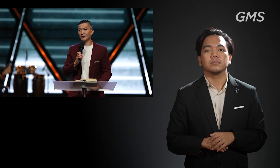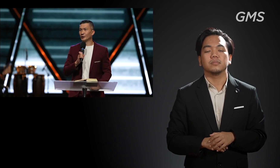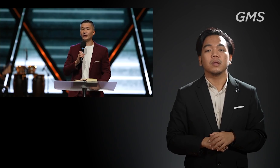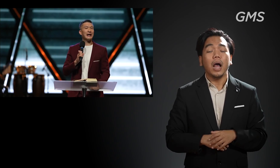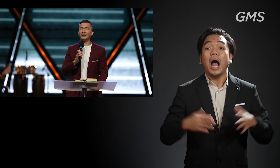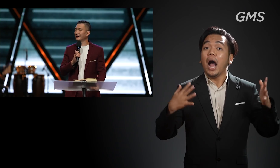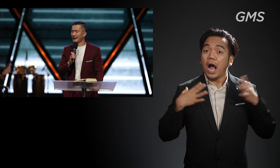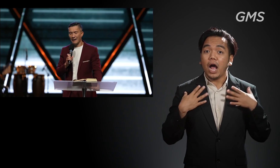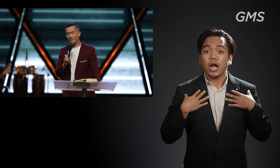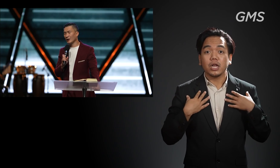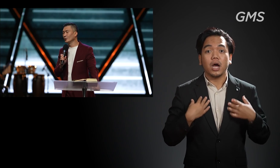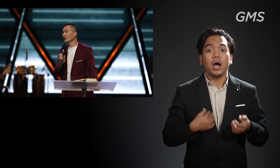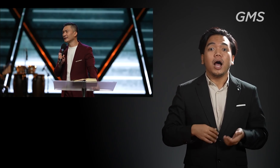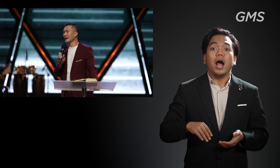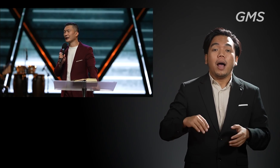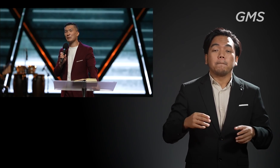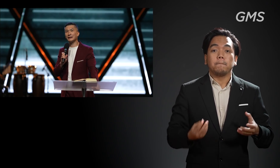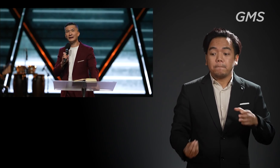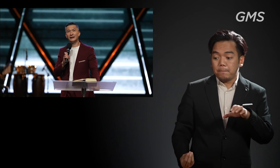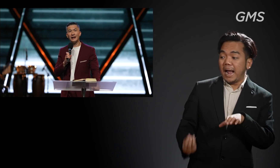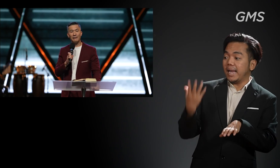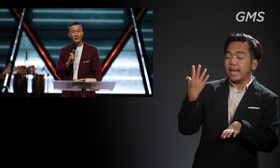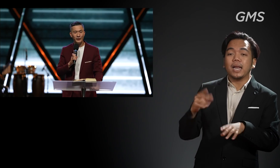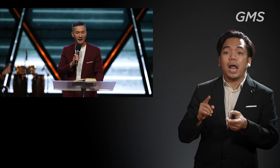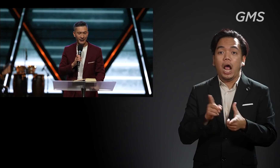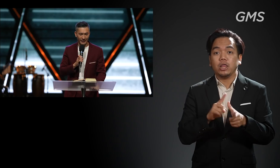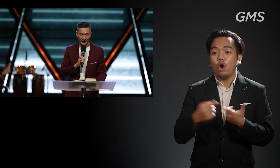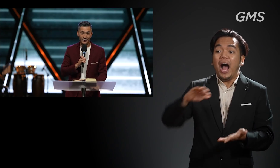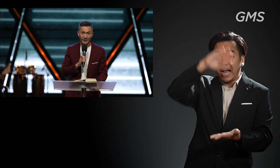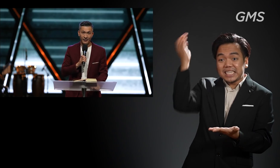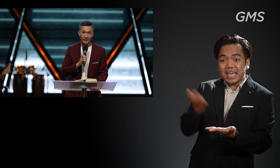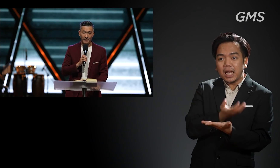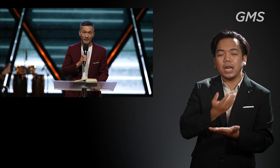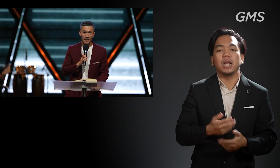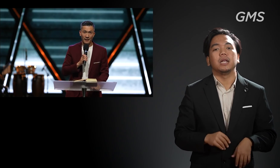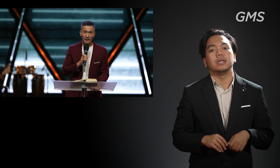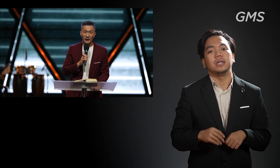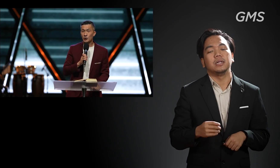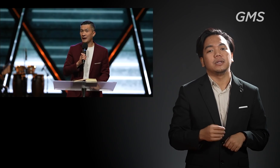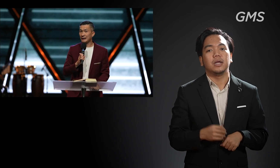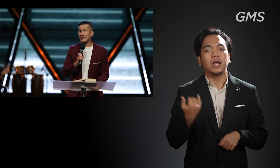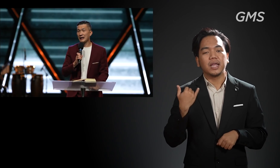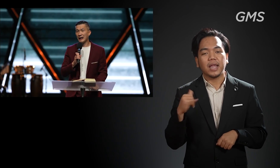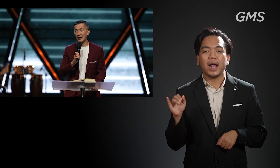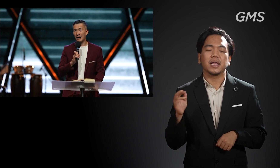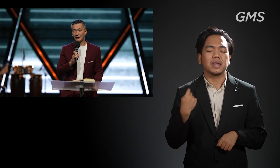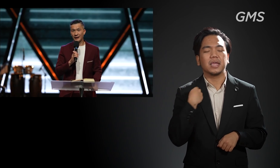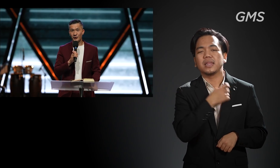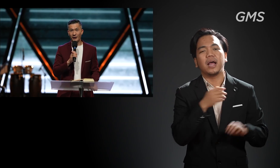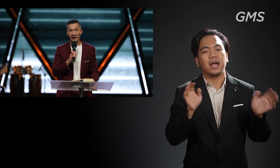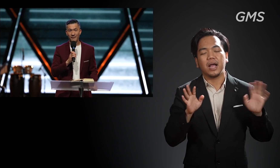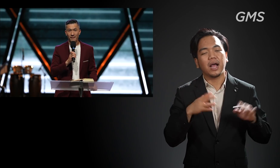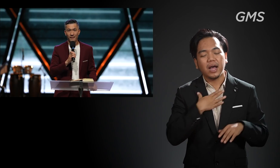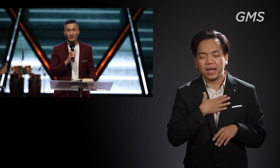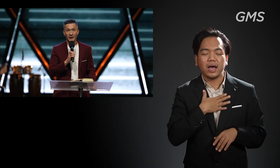panen-panen tertentu yang tidak perlu kita nikmati di dalam dunia ini. Yesus berkata, carilah harta